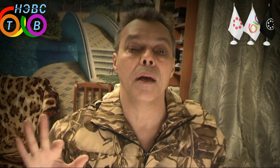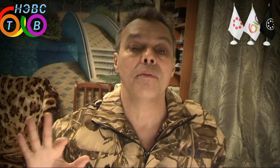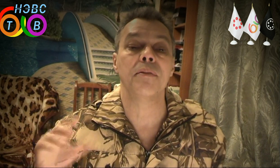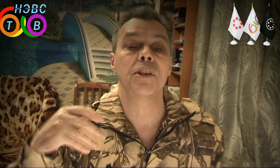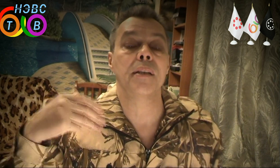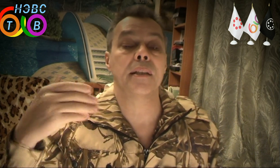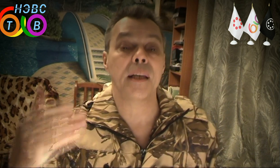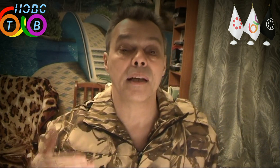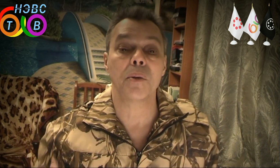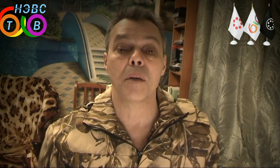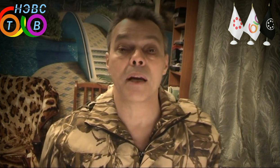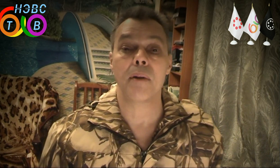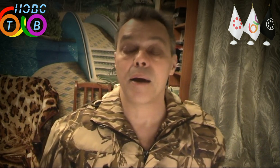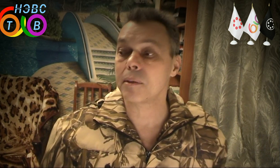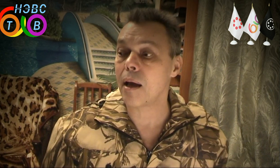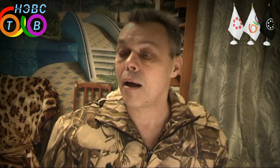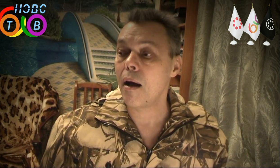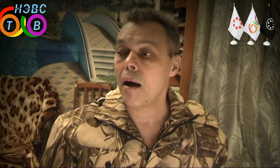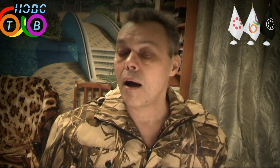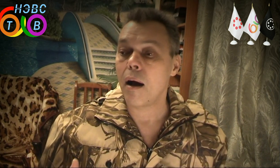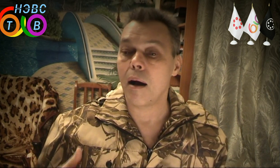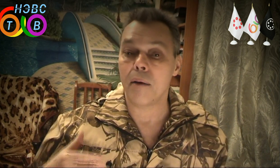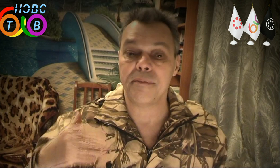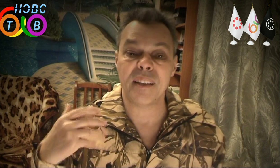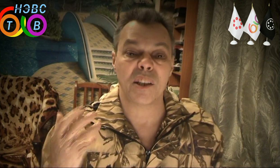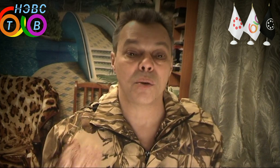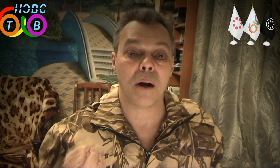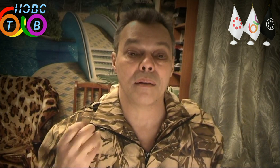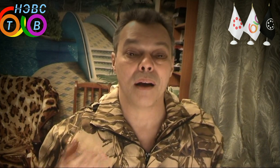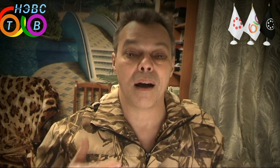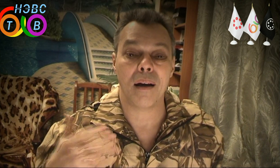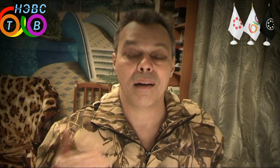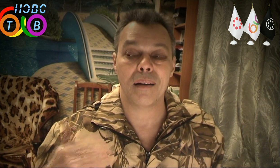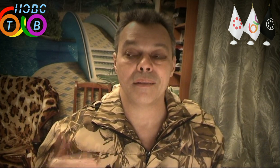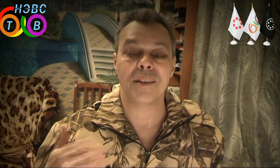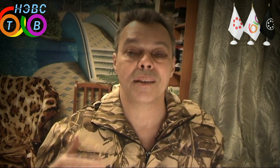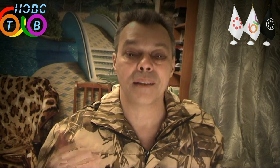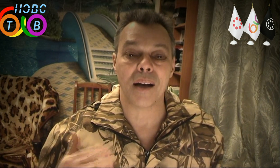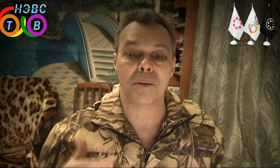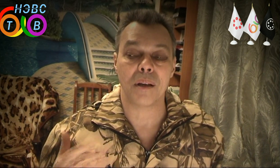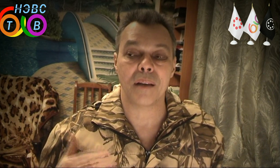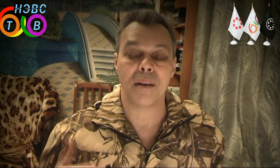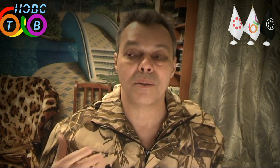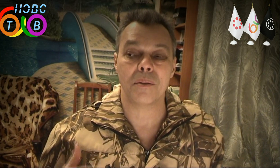в движениях тела, которые проявляются. Видно, что она нечиста, что она идет